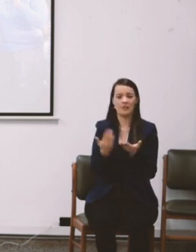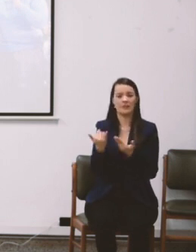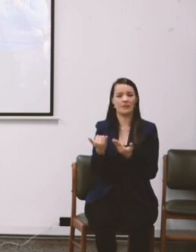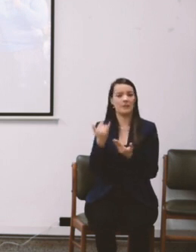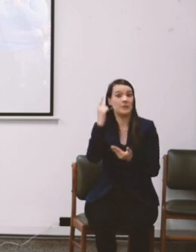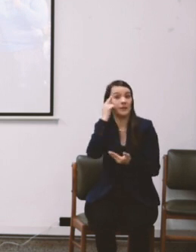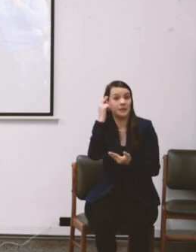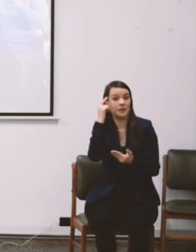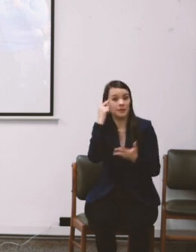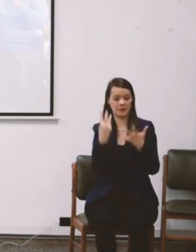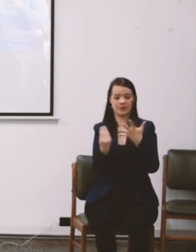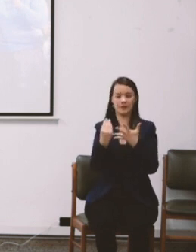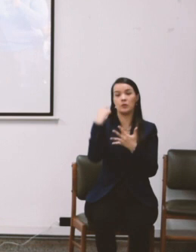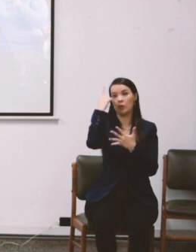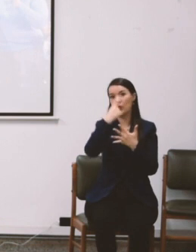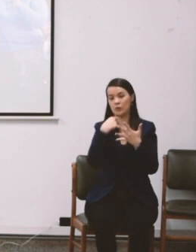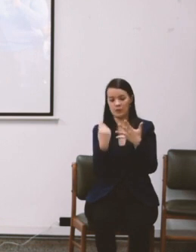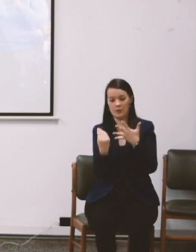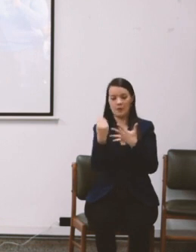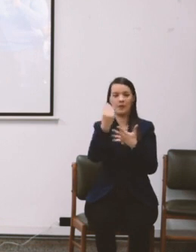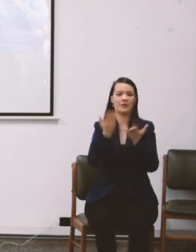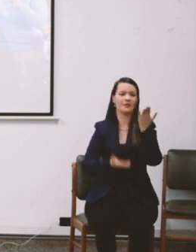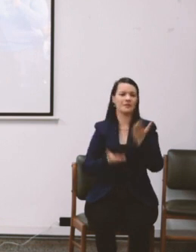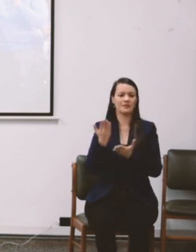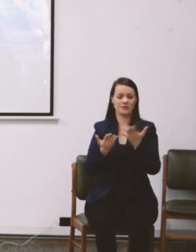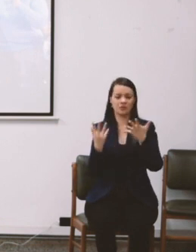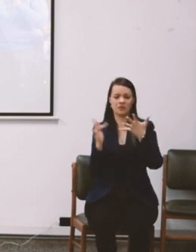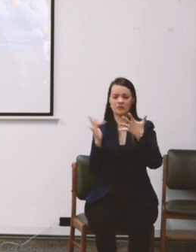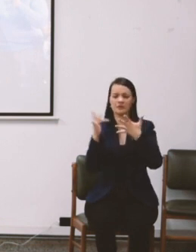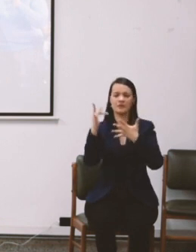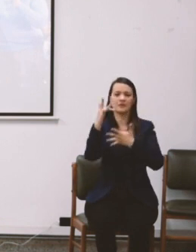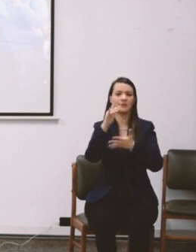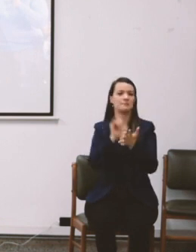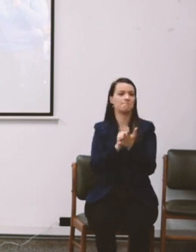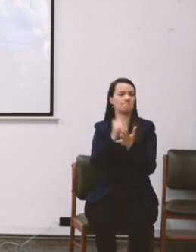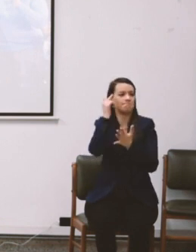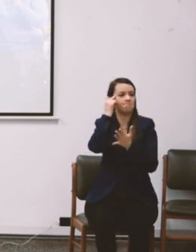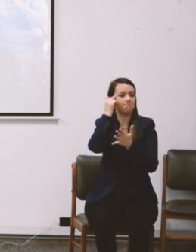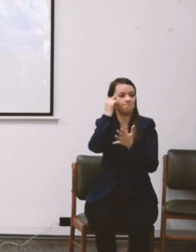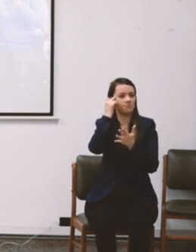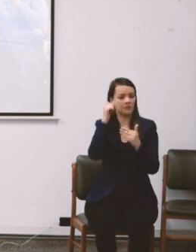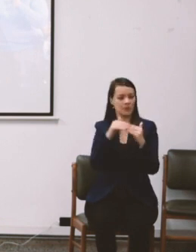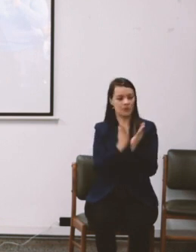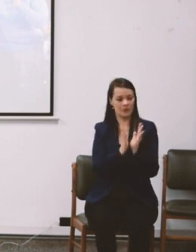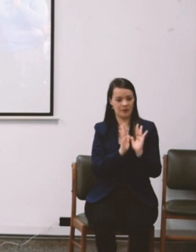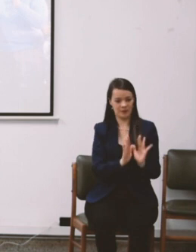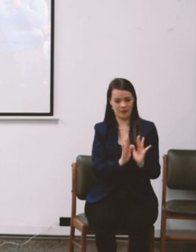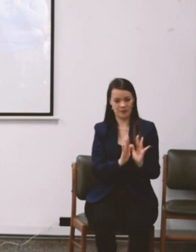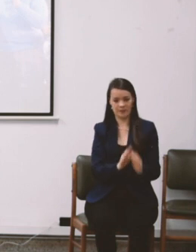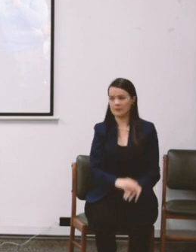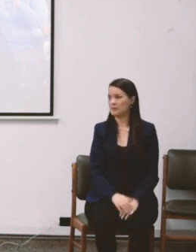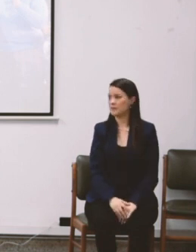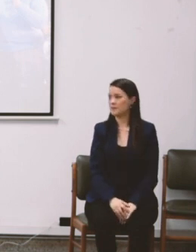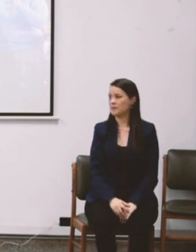idea de la inteligencia, el rostro, un montón de cosas ahí. Y pues para mí la educación pensaría como en la escuela de educación, que no